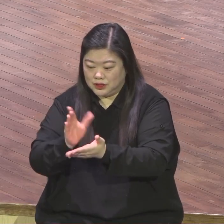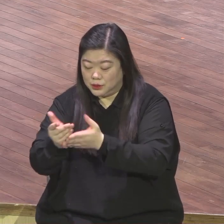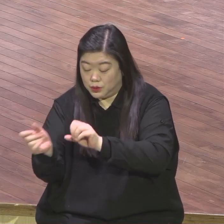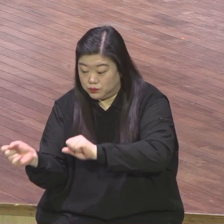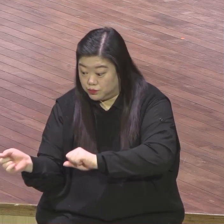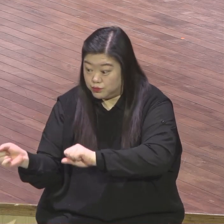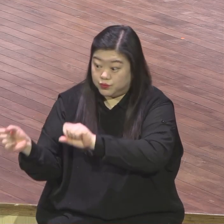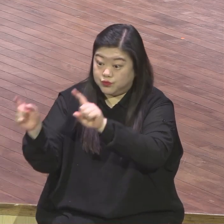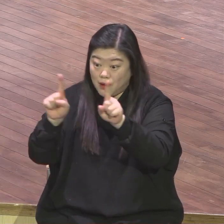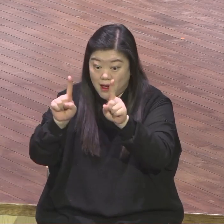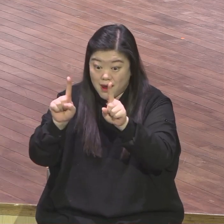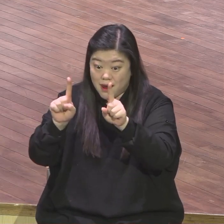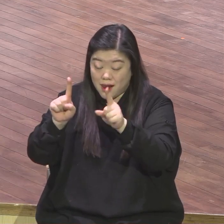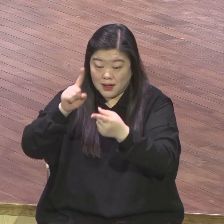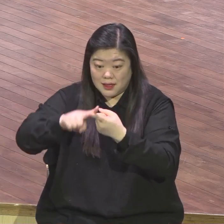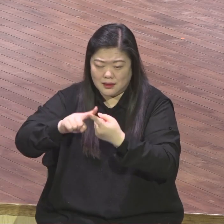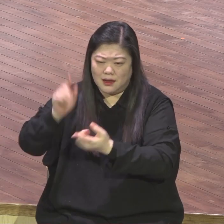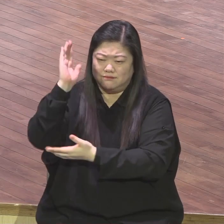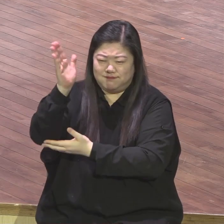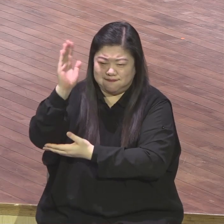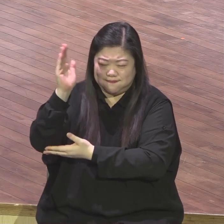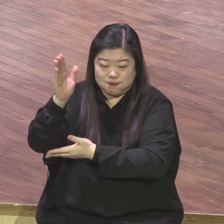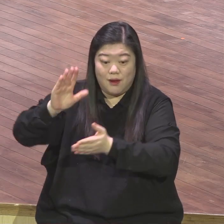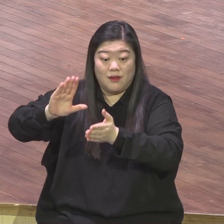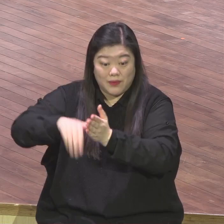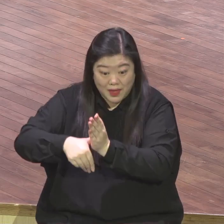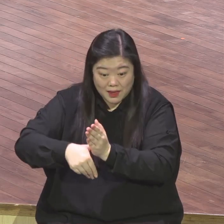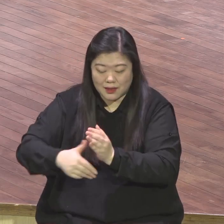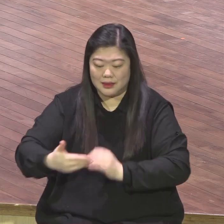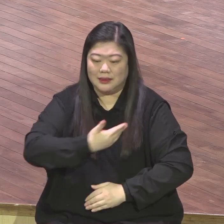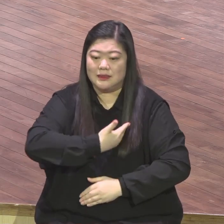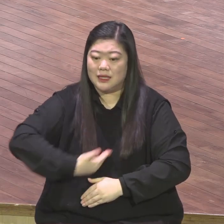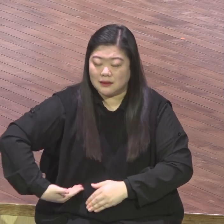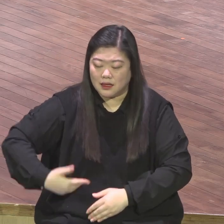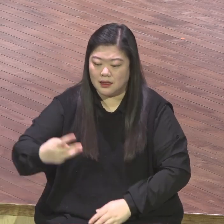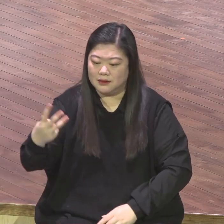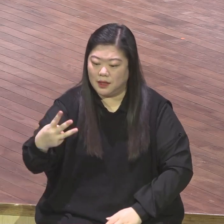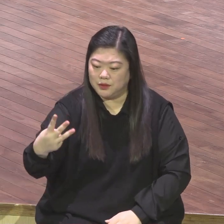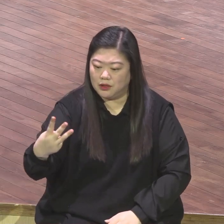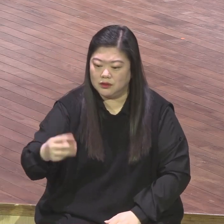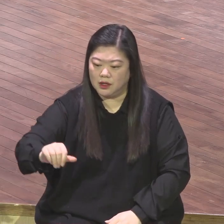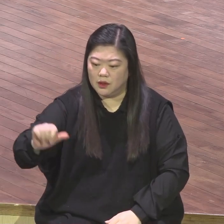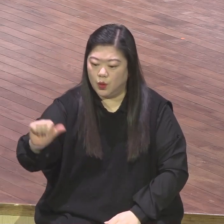선포되는 현장에 어떻게 해요? 3천명, 5천명이 막 하나님께로 막 돌아오는